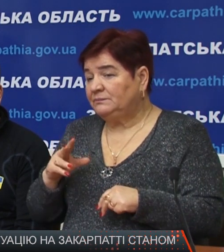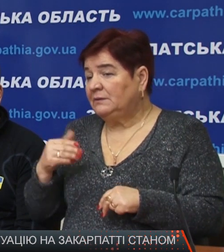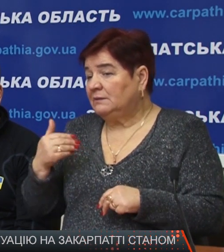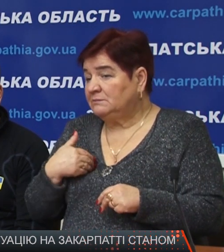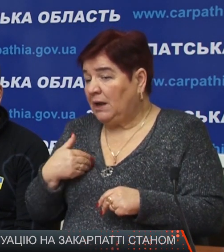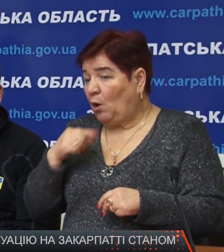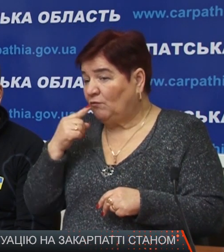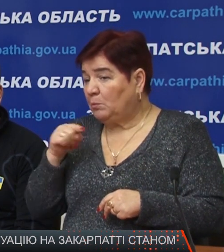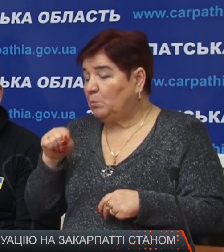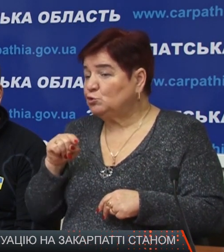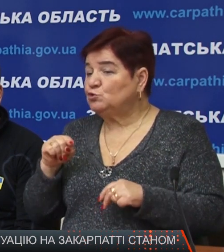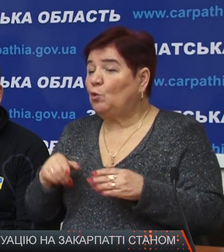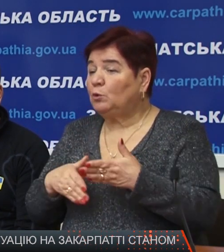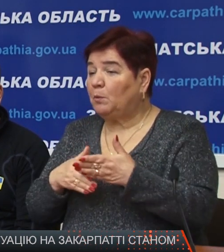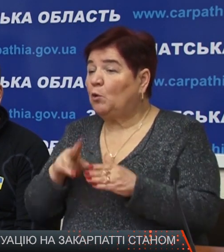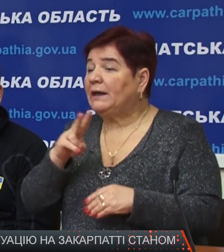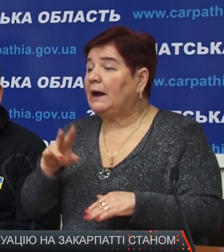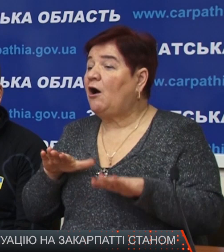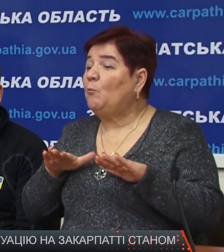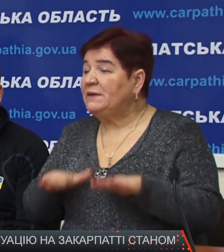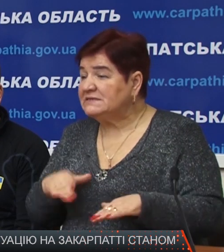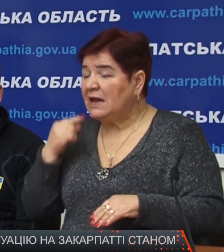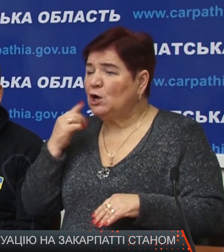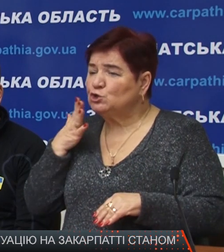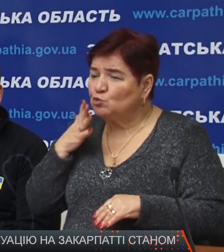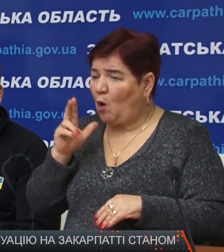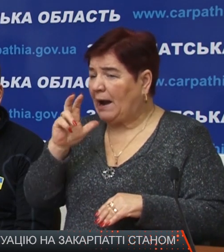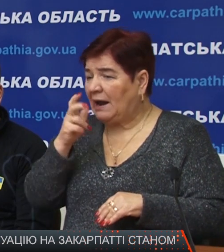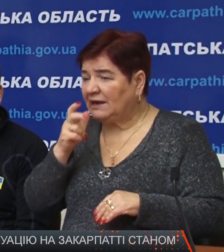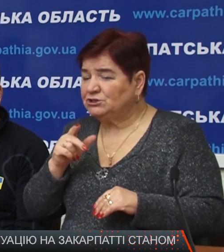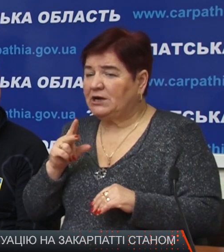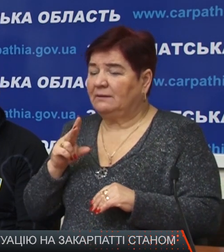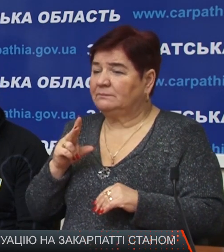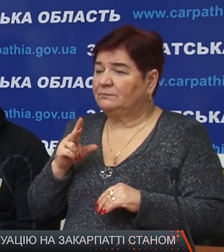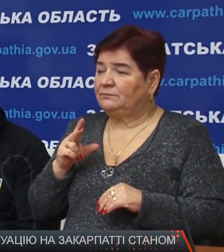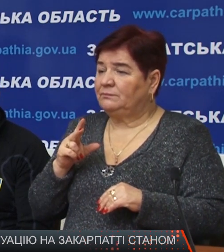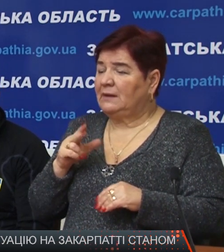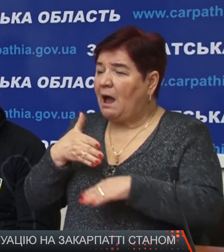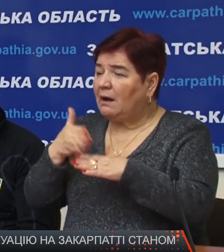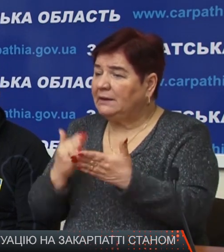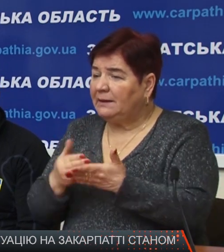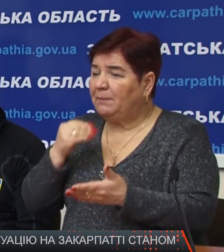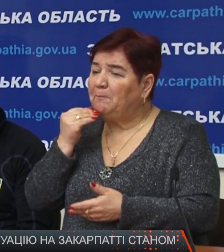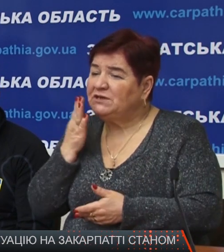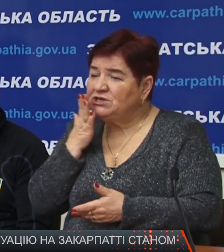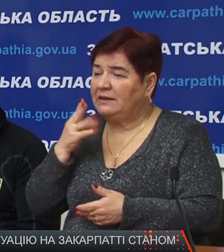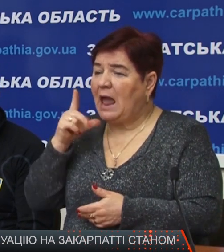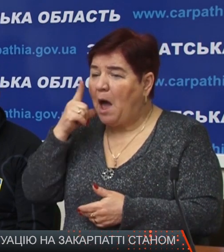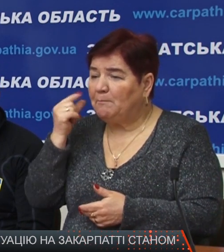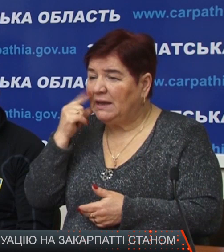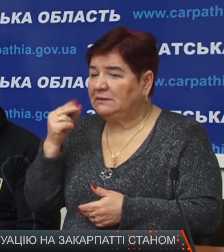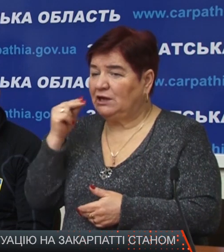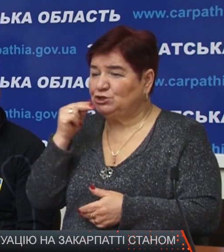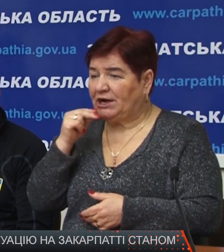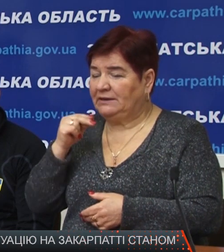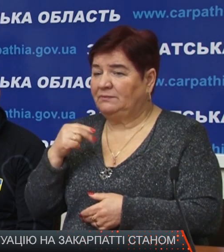ми говоримо про цю допомогу, яка в нас в місті. Це цукор, це гречка, це значить, хліб, печення, мед, чай,